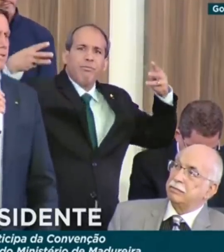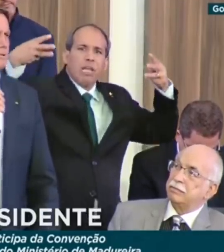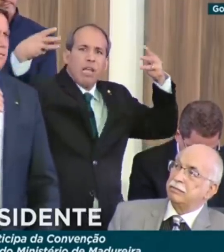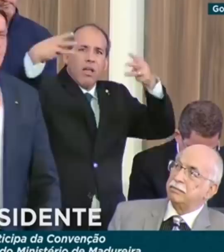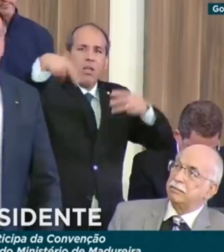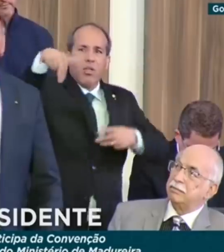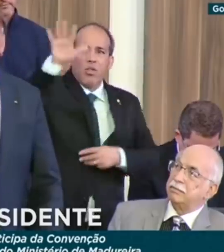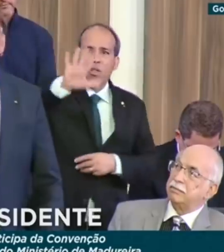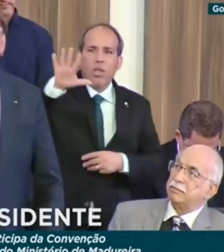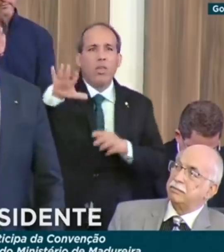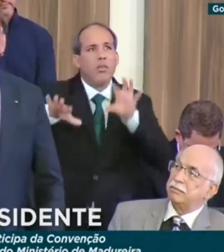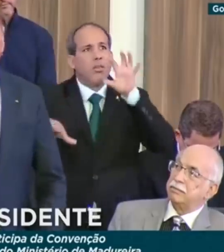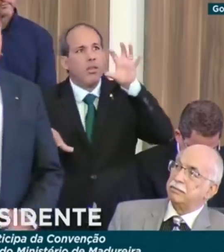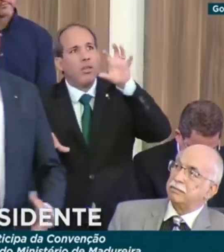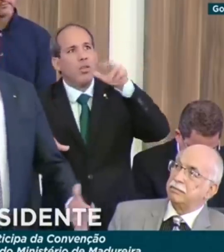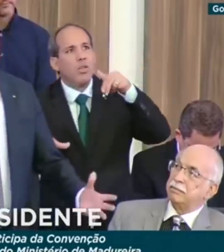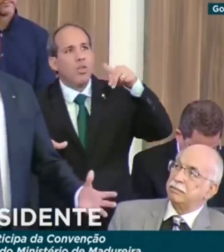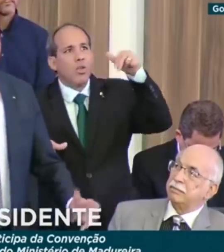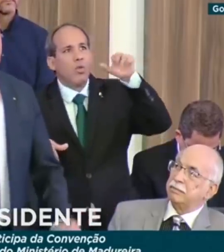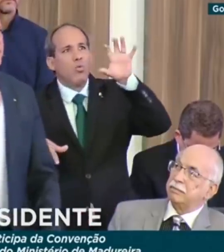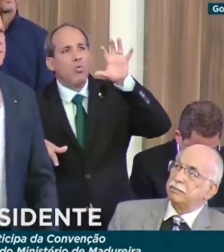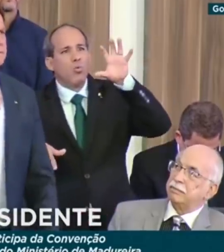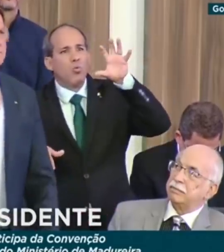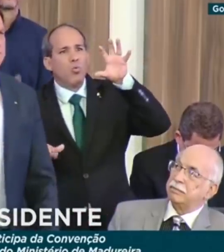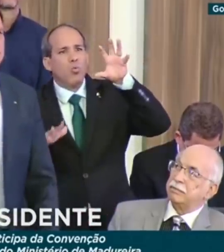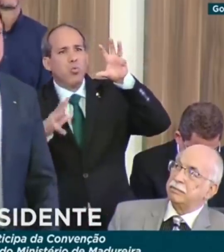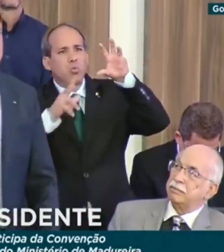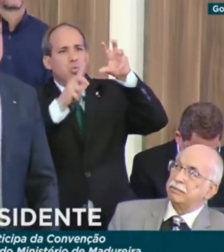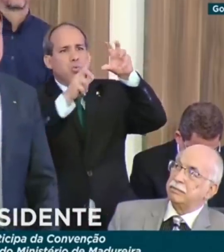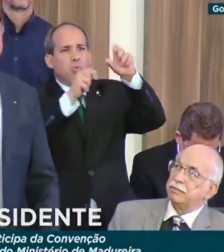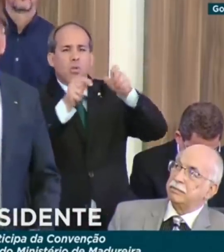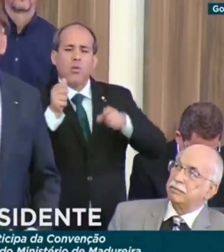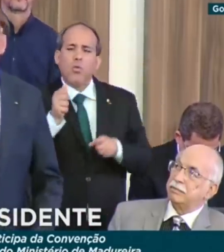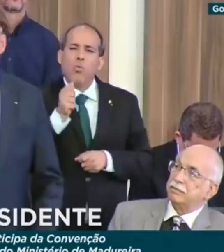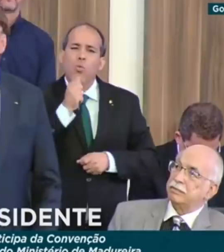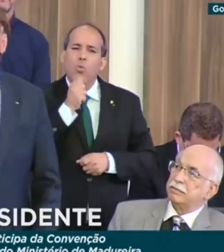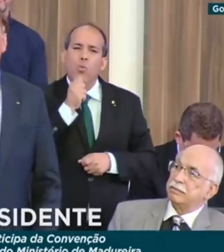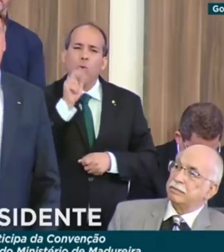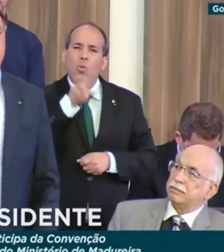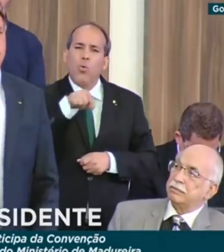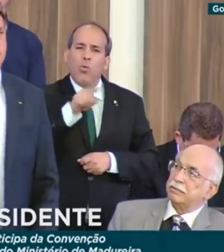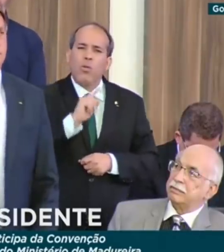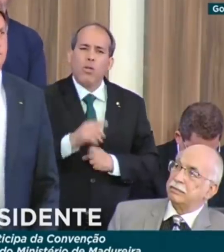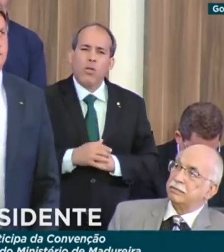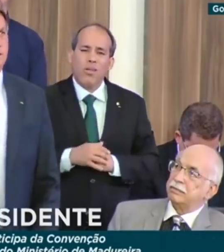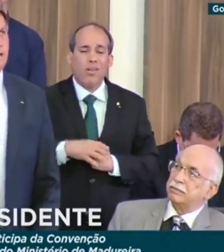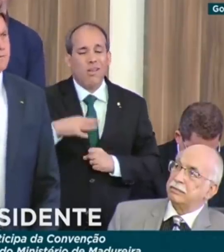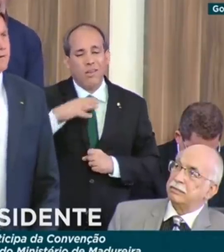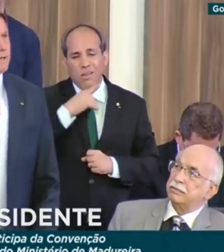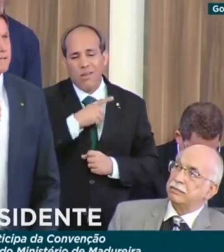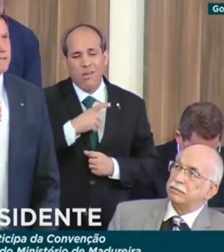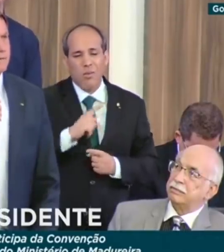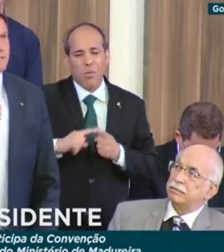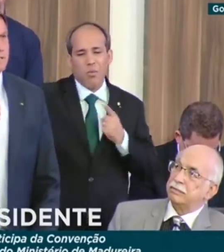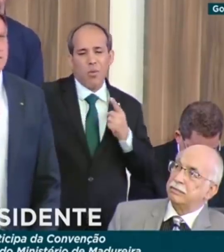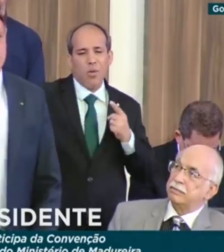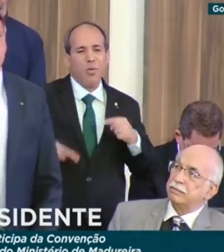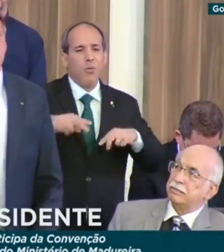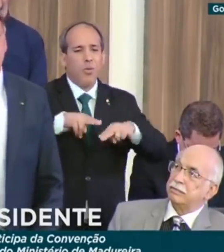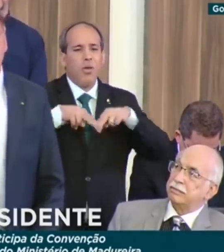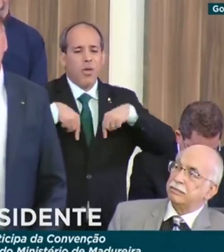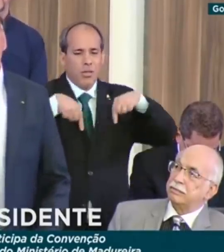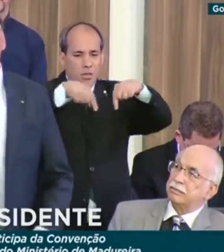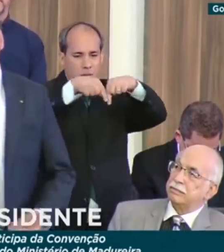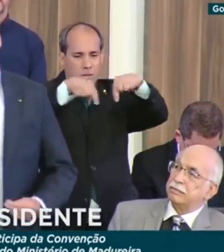região norte do nosso Brasil. Mas por que não é explorado? Reservas indígenas. Em falando de reservas